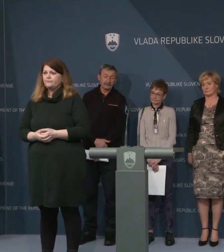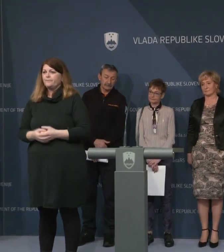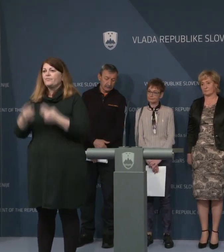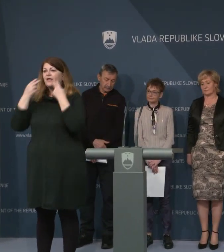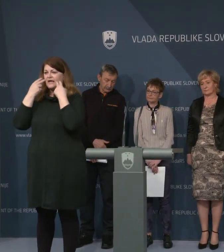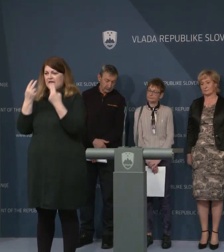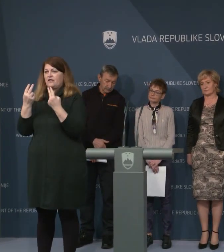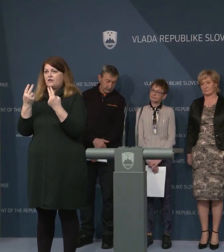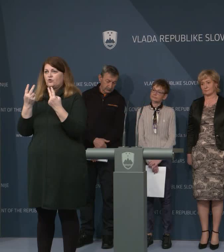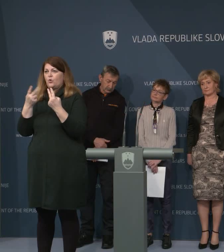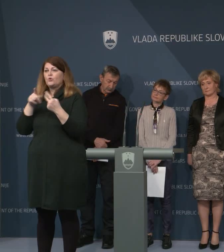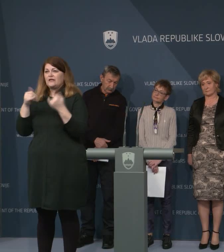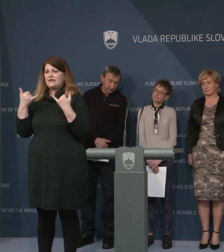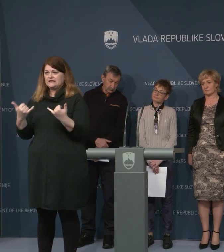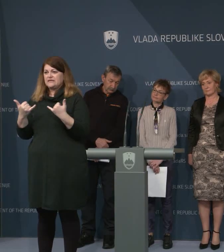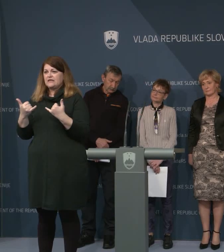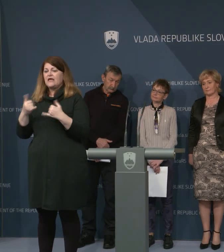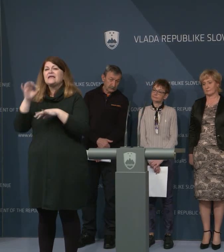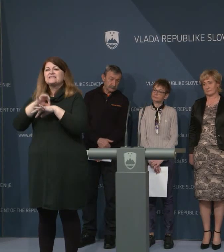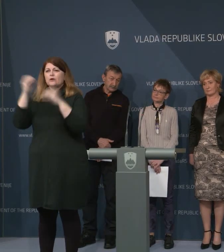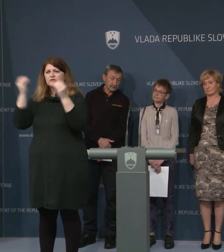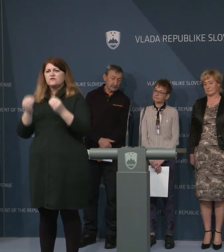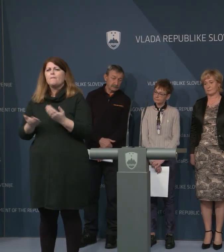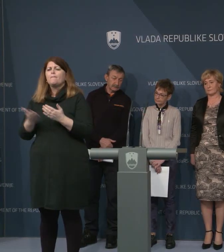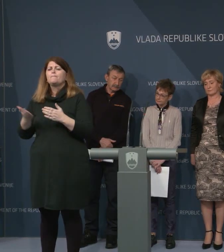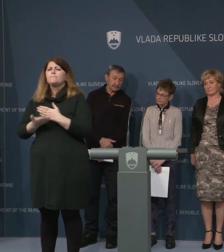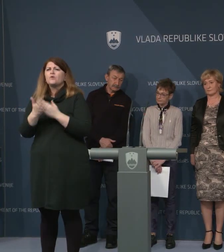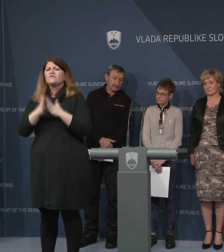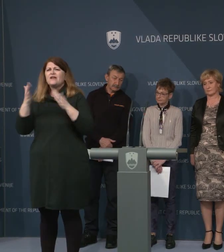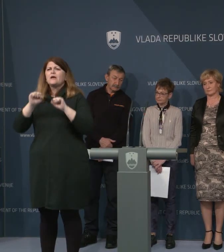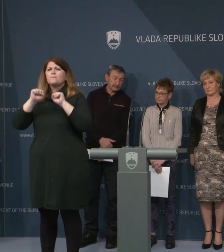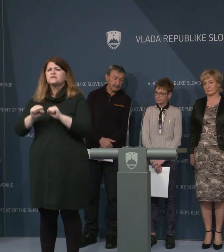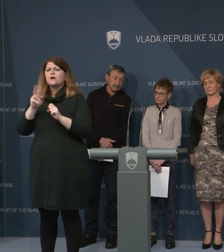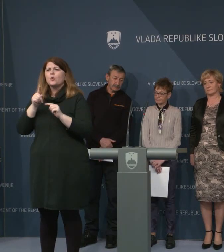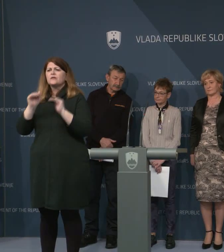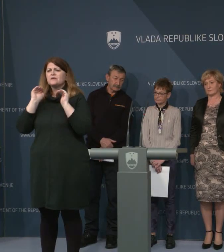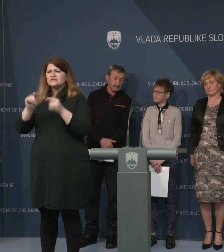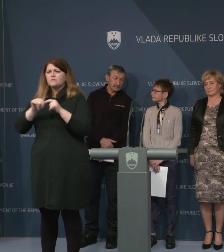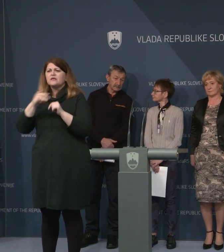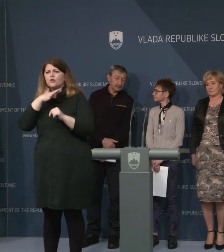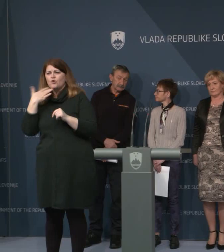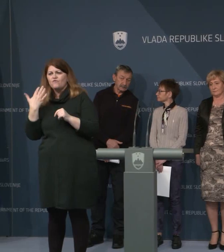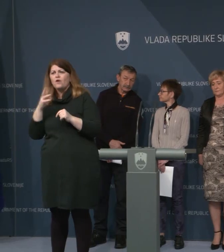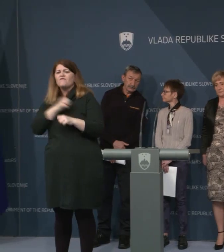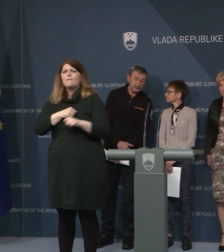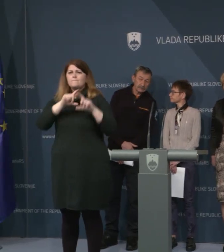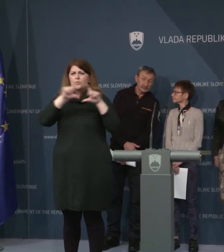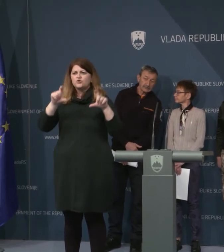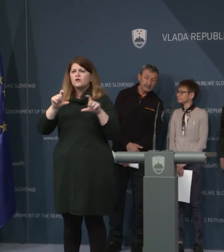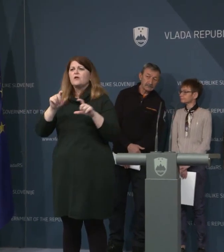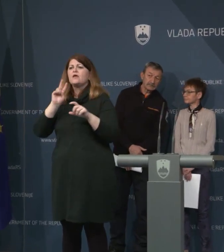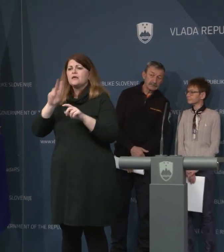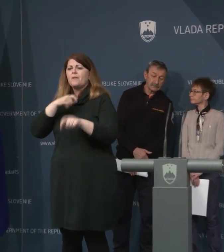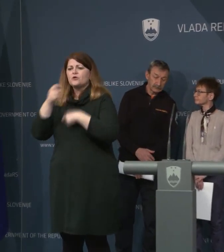Glede na to, da je zdaj zdravstveni sistem kar pod velikim pritiskom, kako je zdaj s temi zaščitnimi sredstvi? Jih je dovolj v vseh bolnišnicah, jih imajo